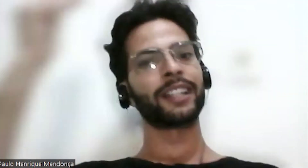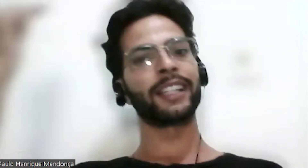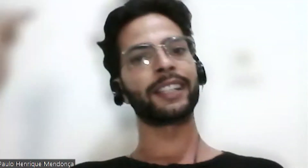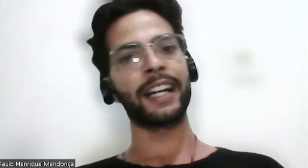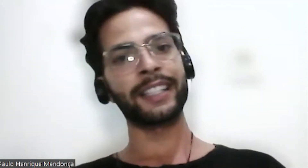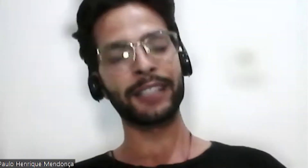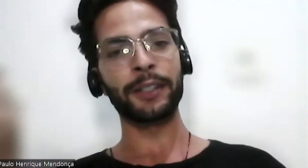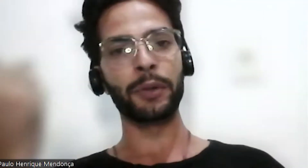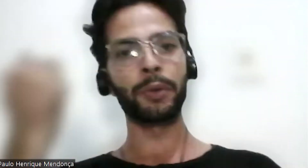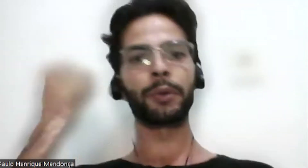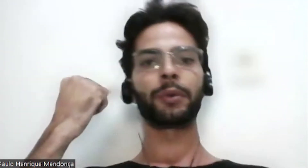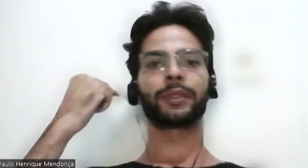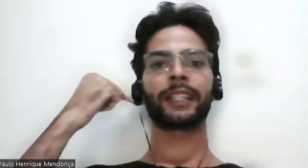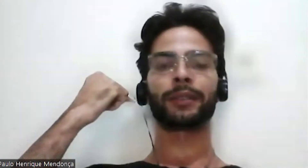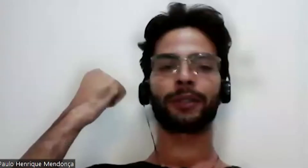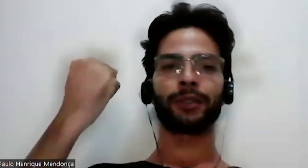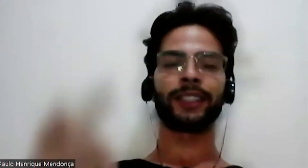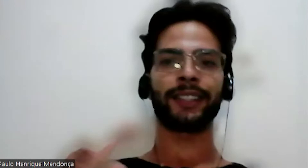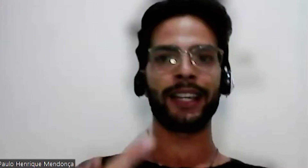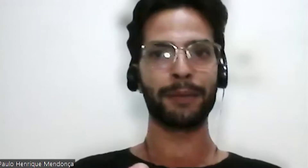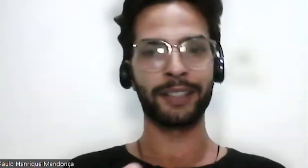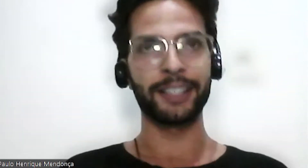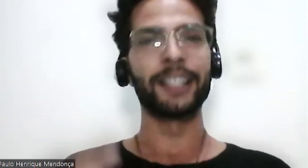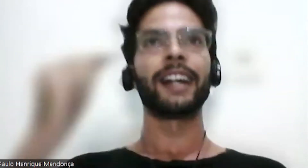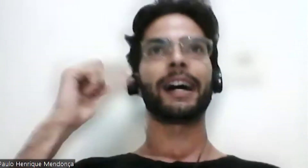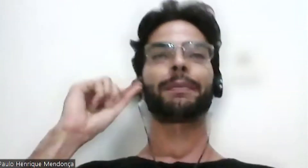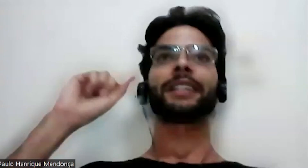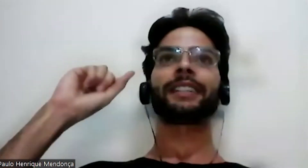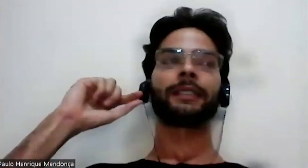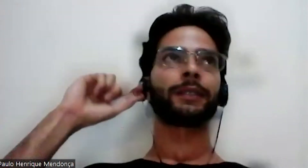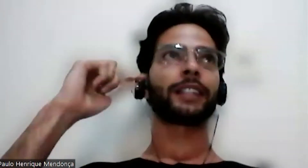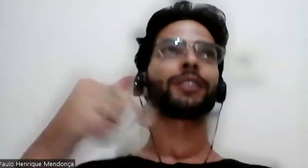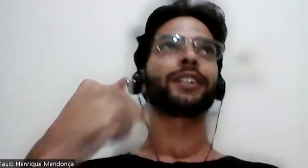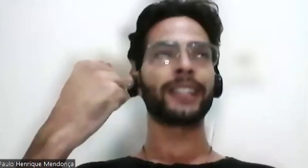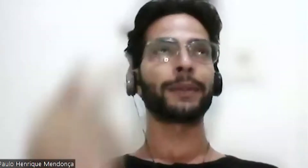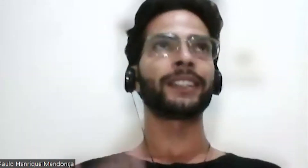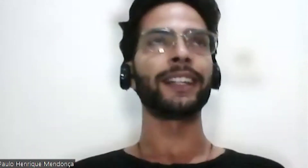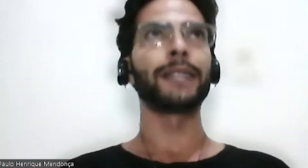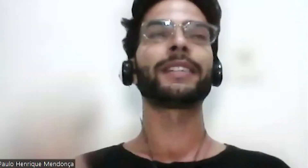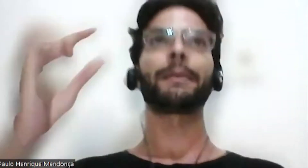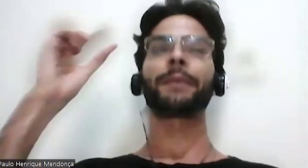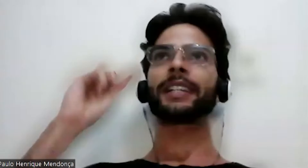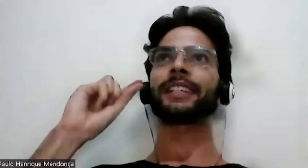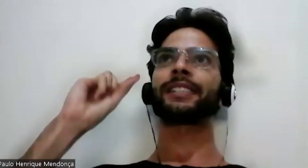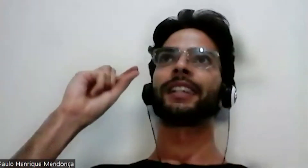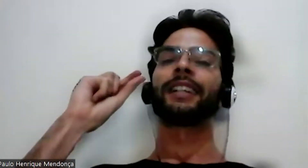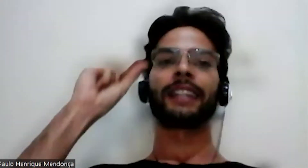que trazem o tradutor e intérprete, apenas o tradutor e intérprete de Libras, apenas